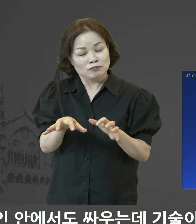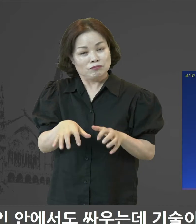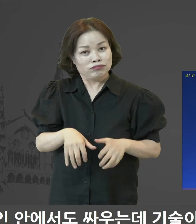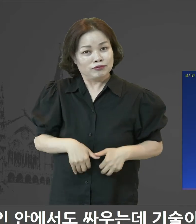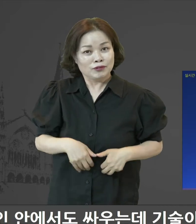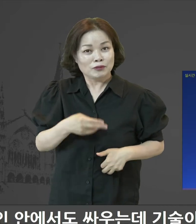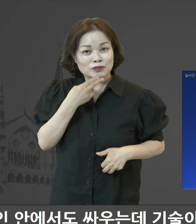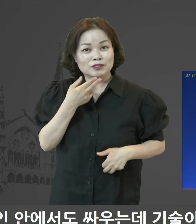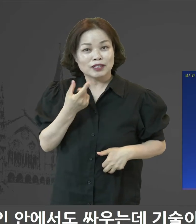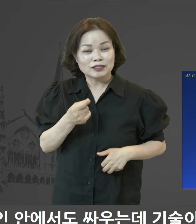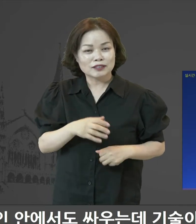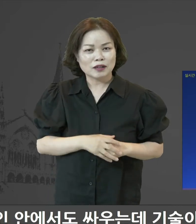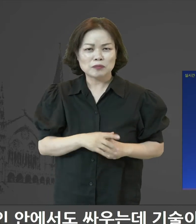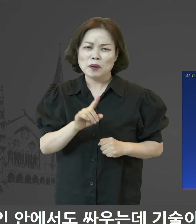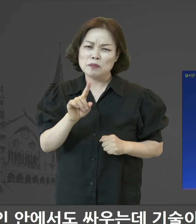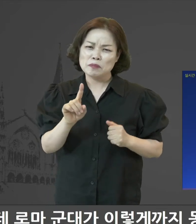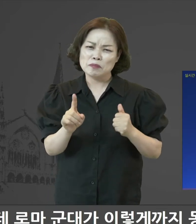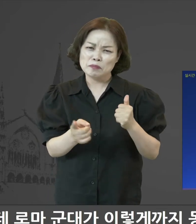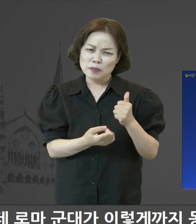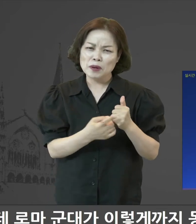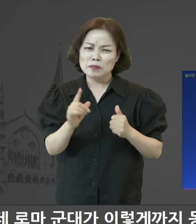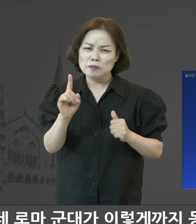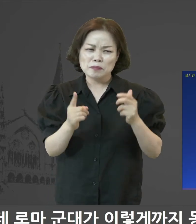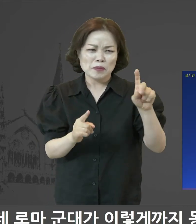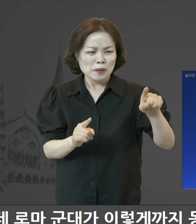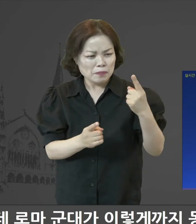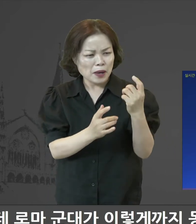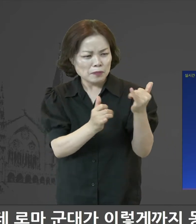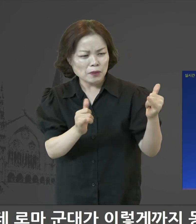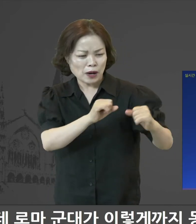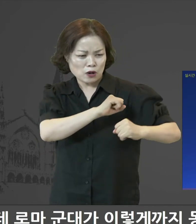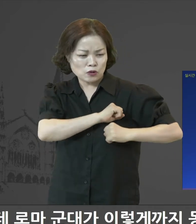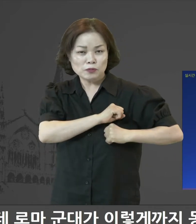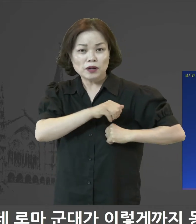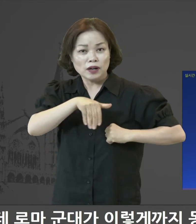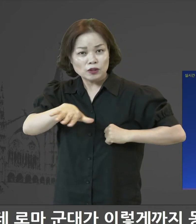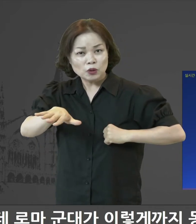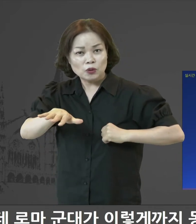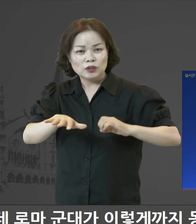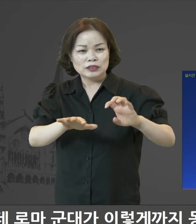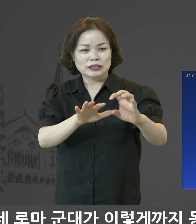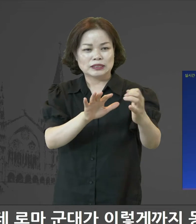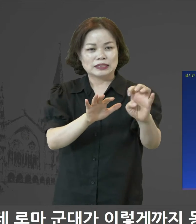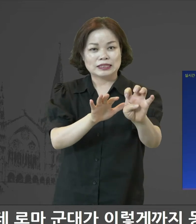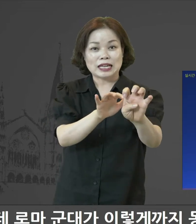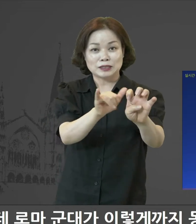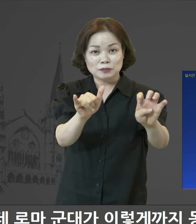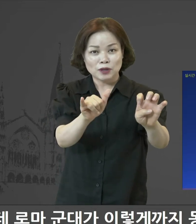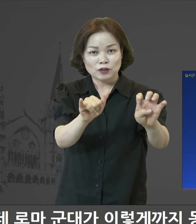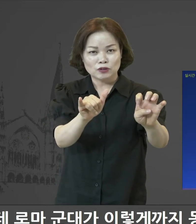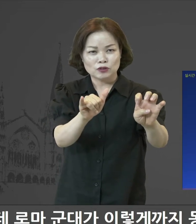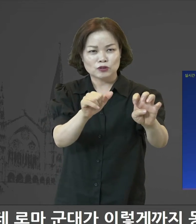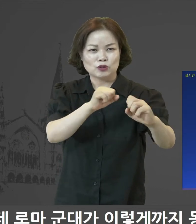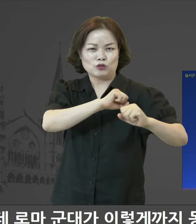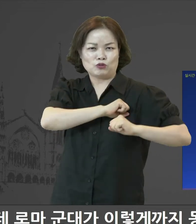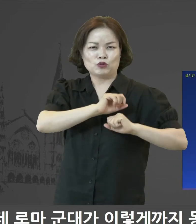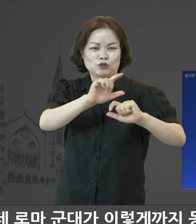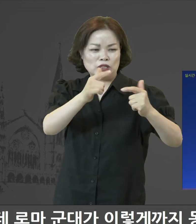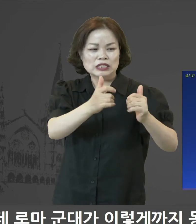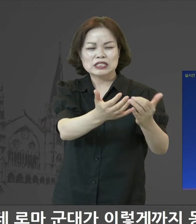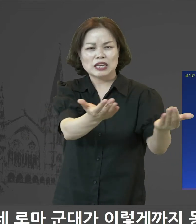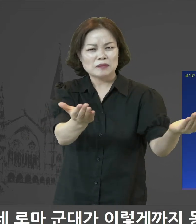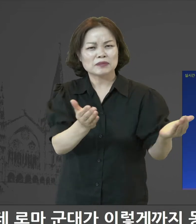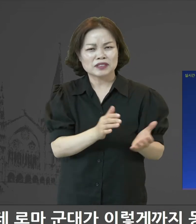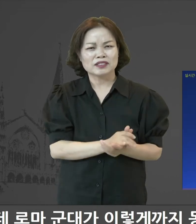로마 군인 그저 한 100명만 가도 이 40인 소위 말하면 이 군인도 아닌데 이